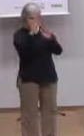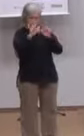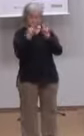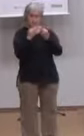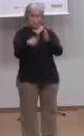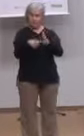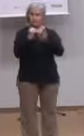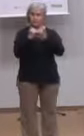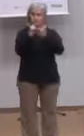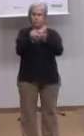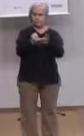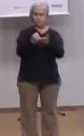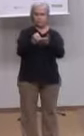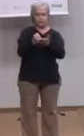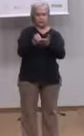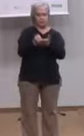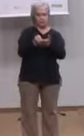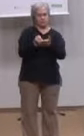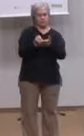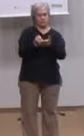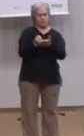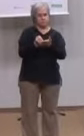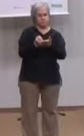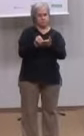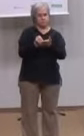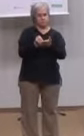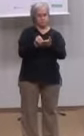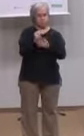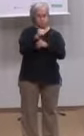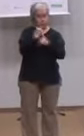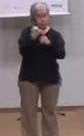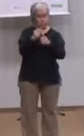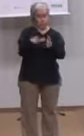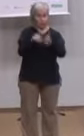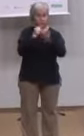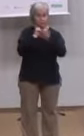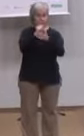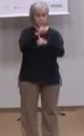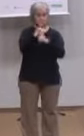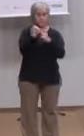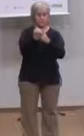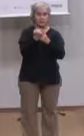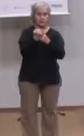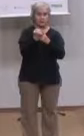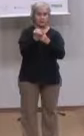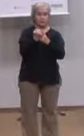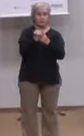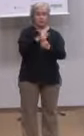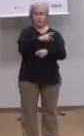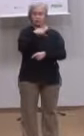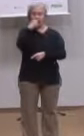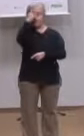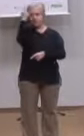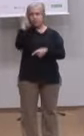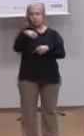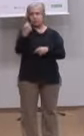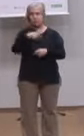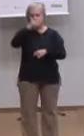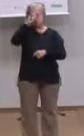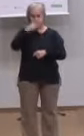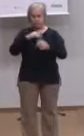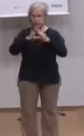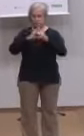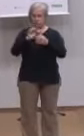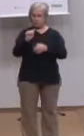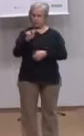do assistencialismo que vem da assistência social, que as pessoas busquem autonomia. Quanto mais